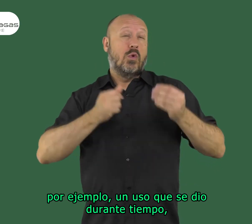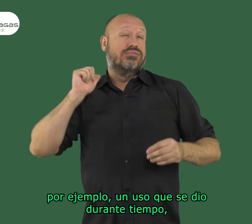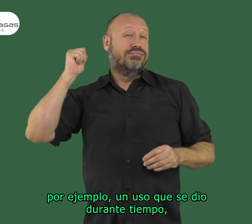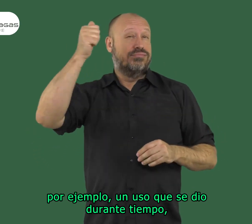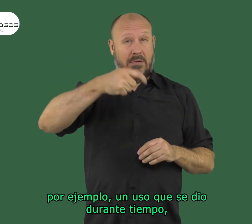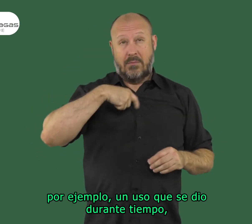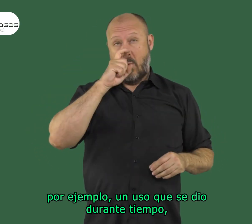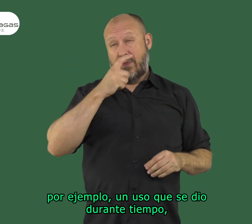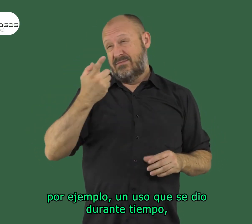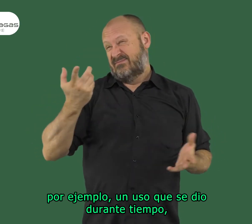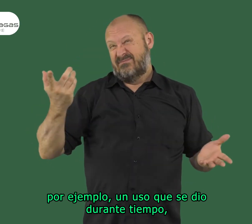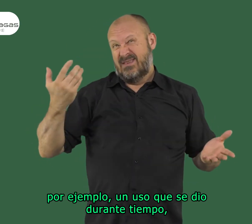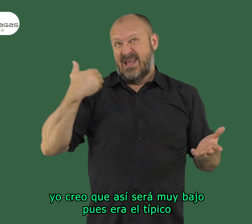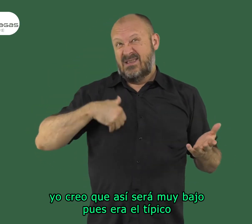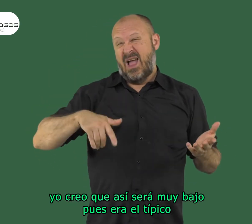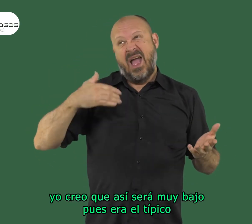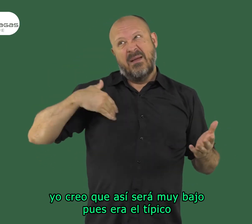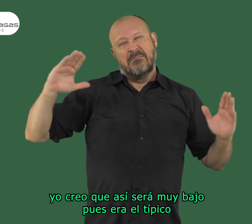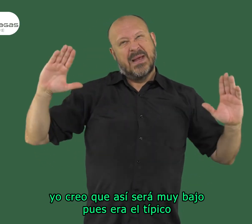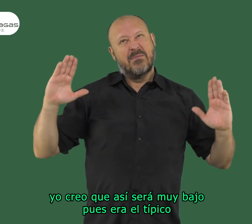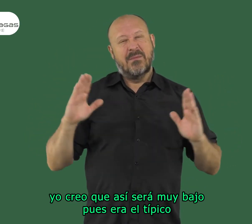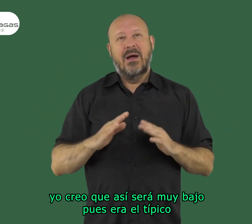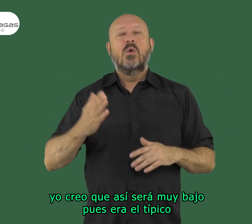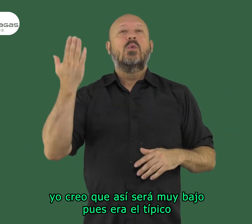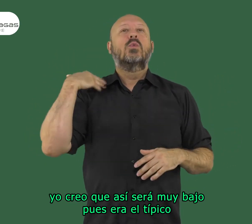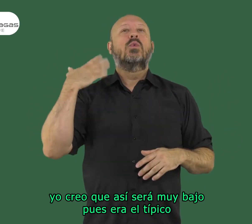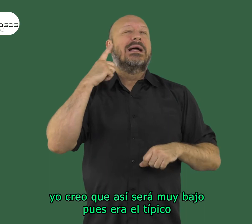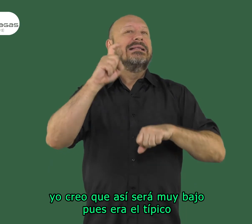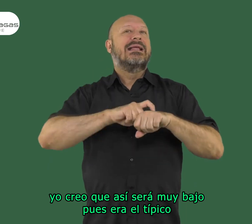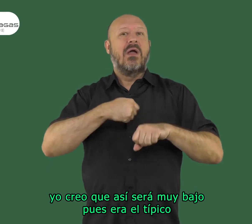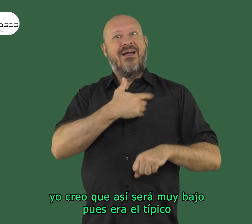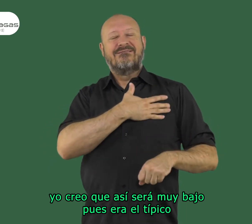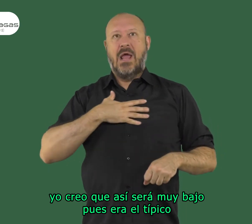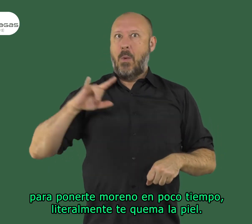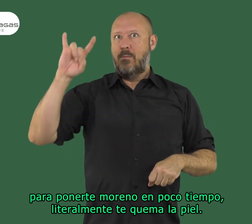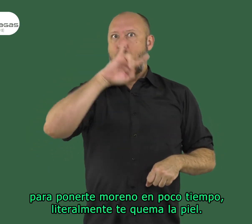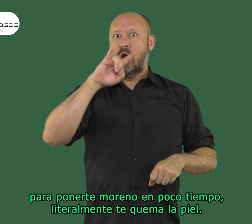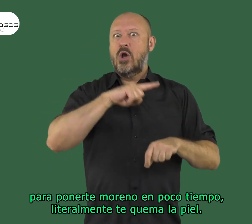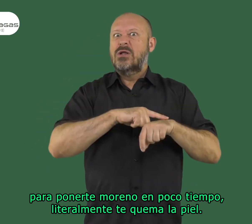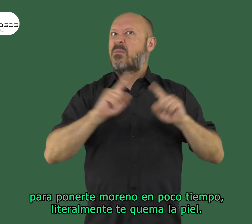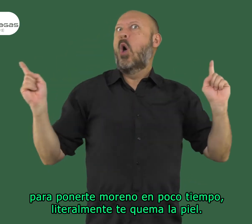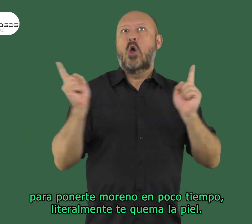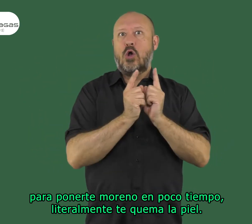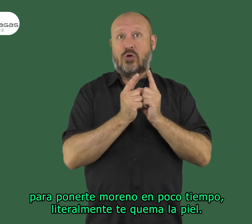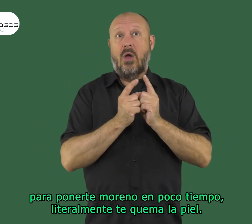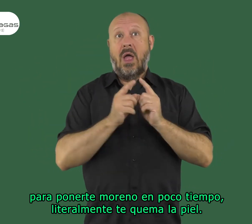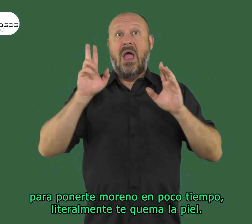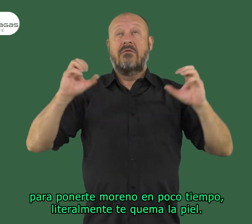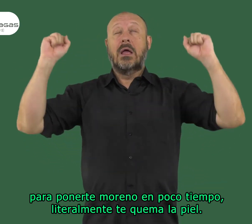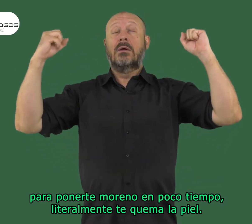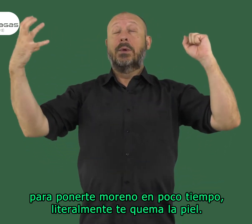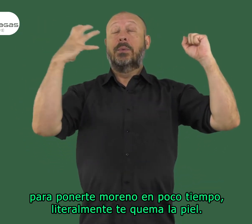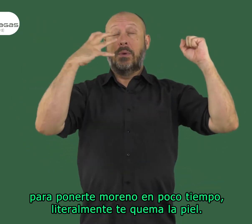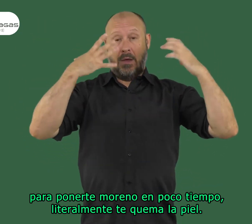un uso que se dio durante tiempo, yo creo que ya será muy bajo, pues era típico para ponerte moreno en poco tiempo,